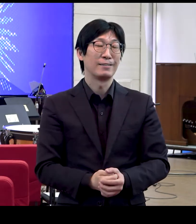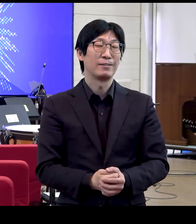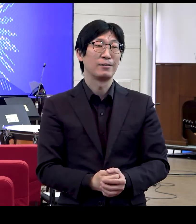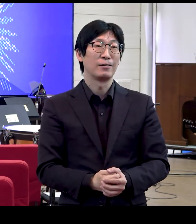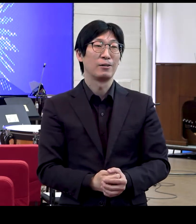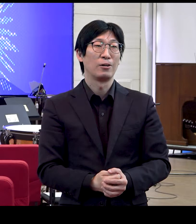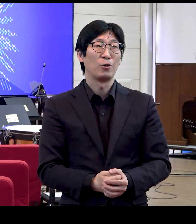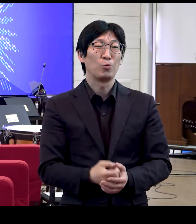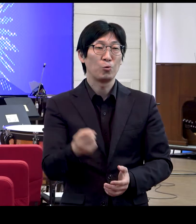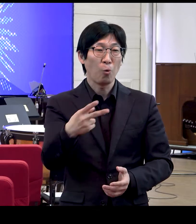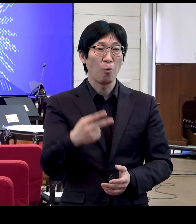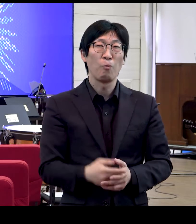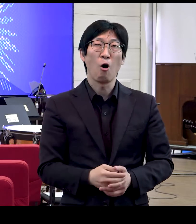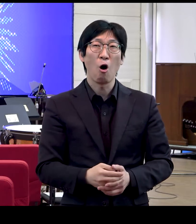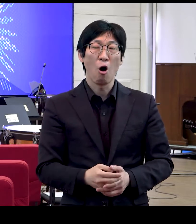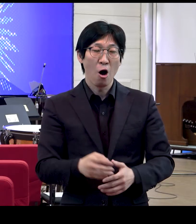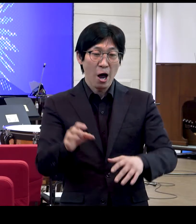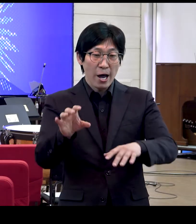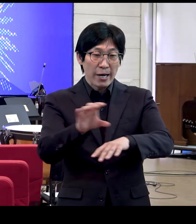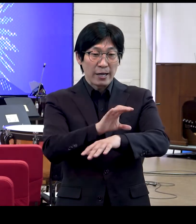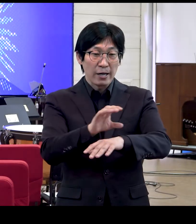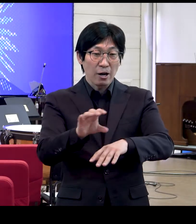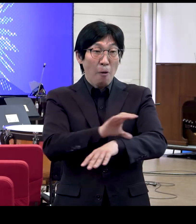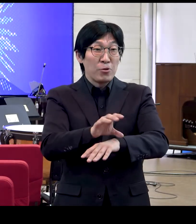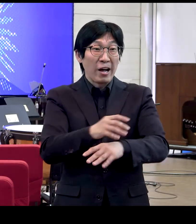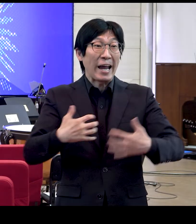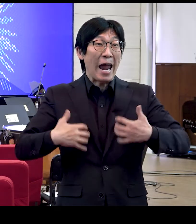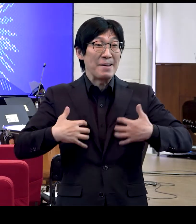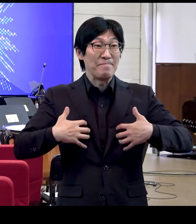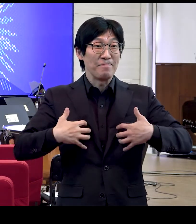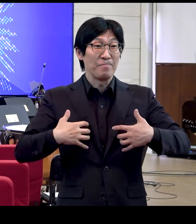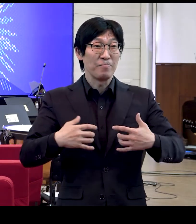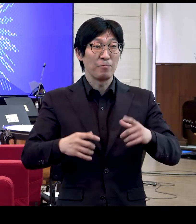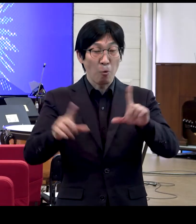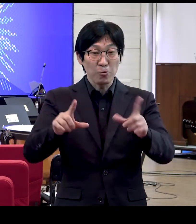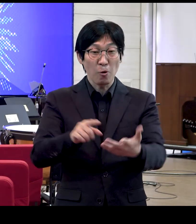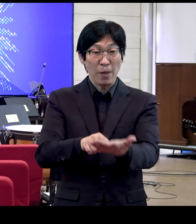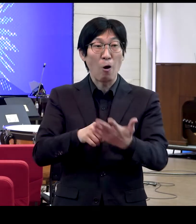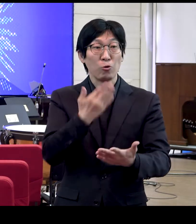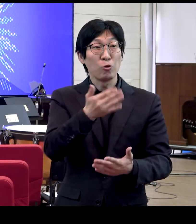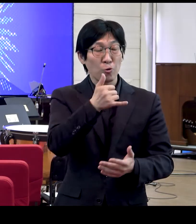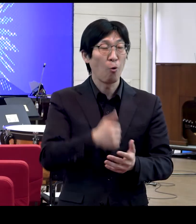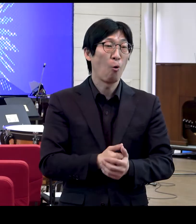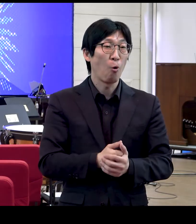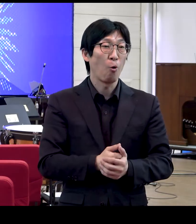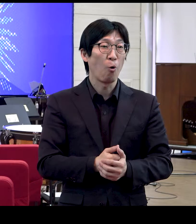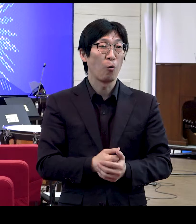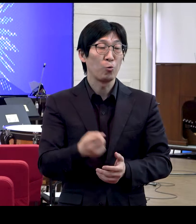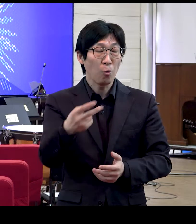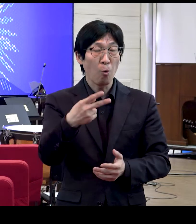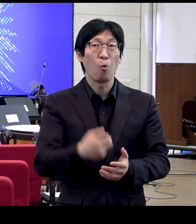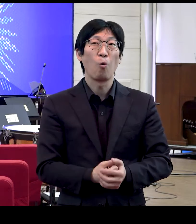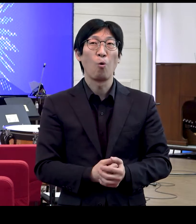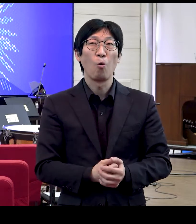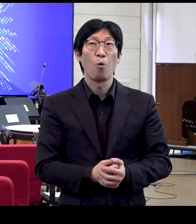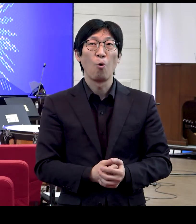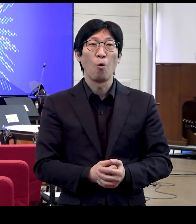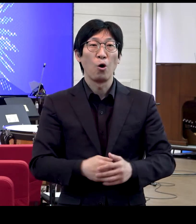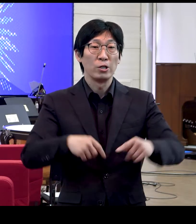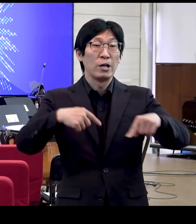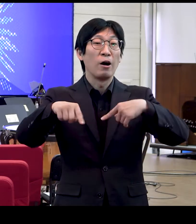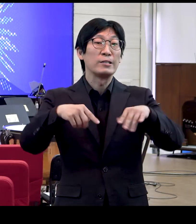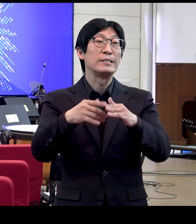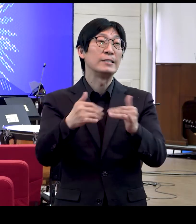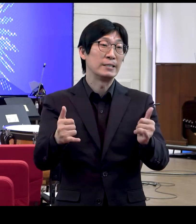아니면 너무 재미있는 컴퓨터 게임의 캐릭터로 나타났겠죠. 아니면 요즘 너무나 사람이 빠지니까